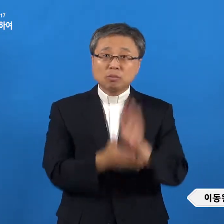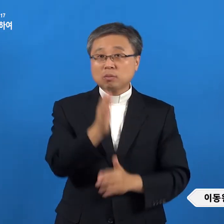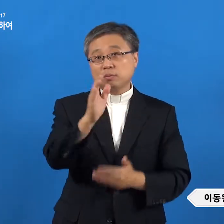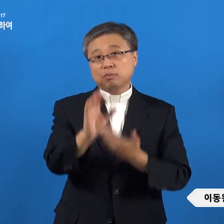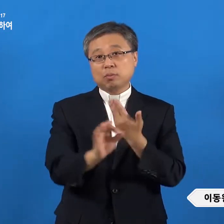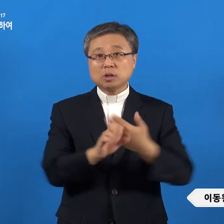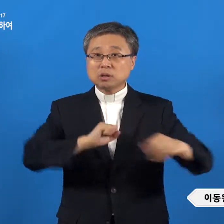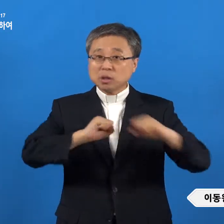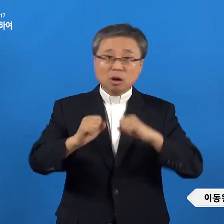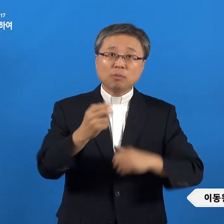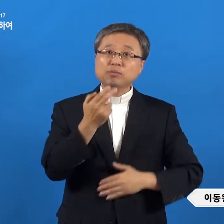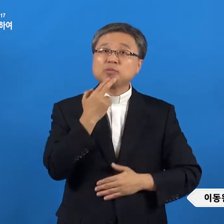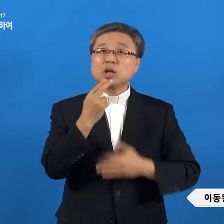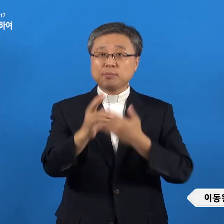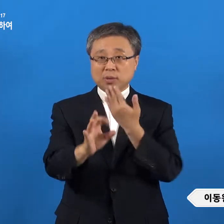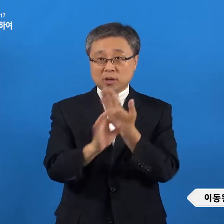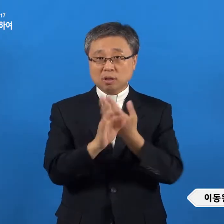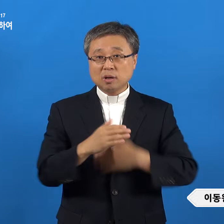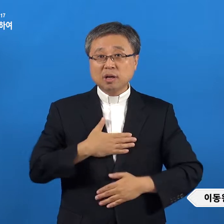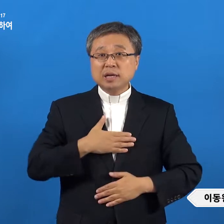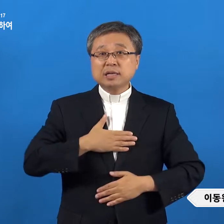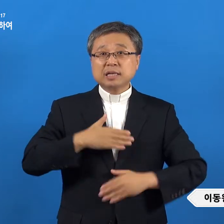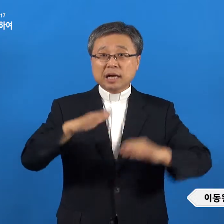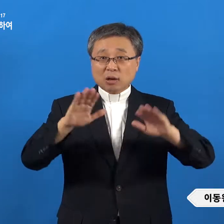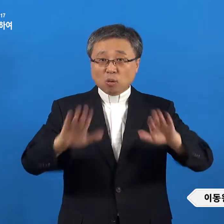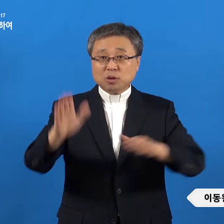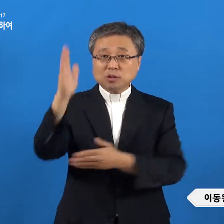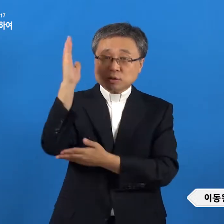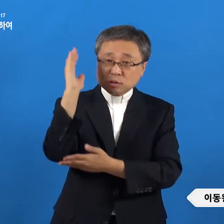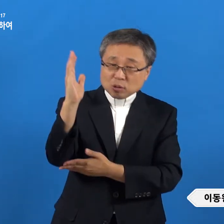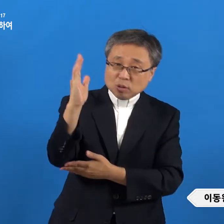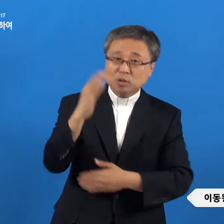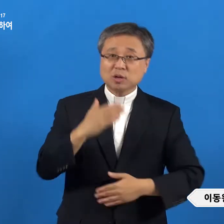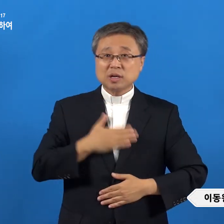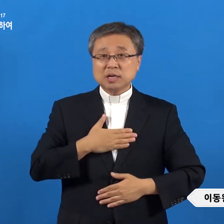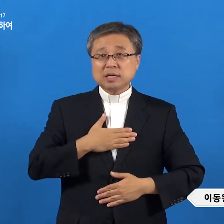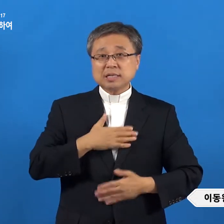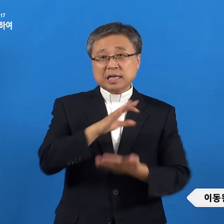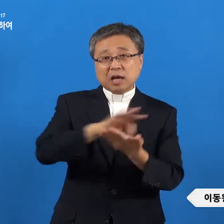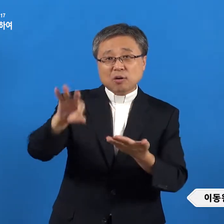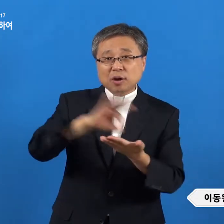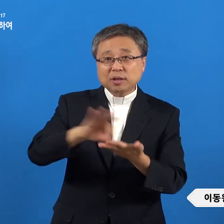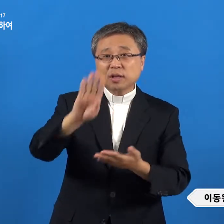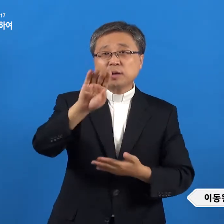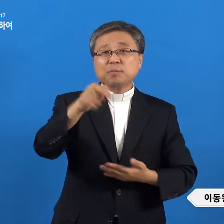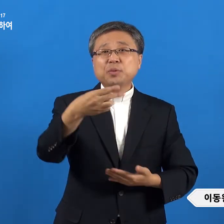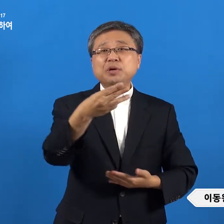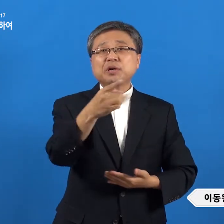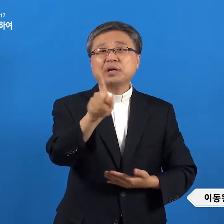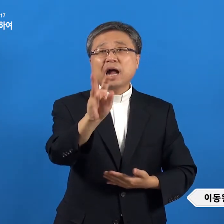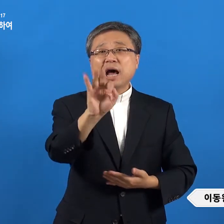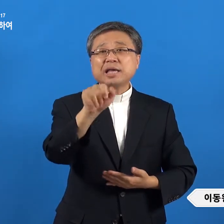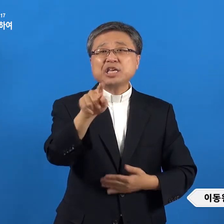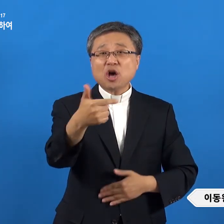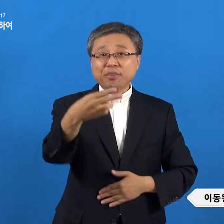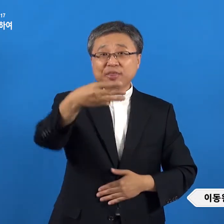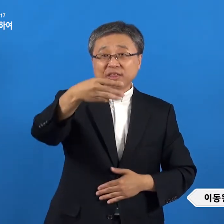않는다면. 제가 이 설교의 화두에 인용했던 브라이언 트레이시라는 사람,